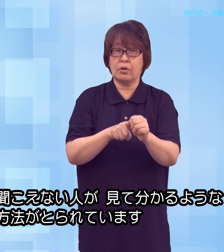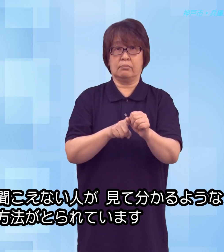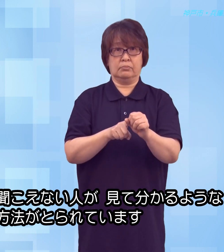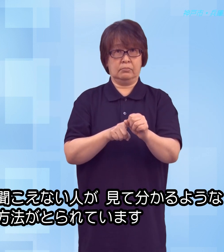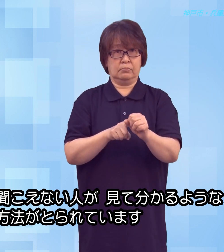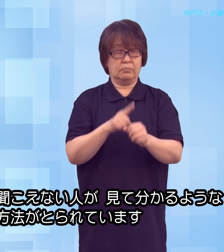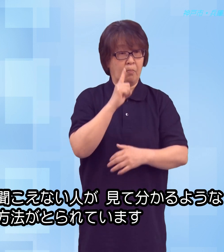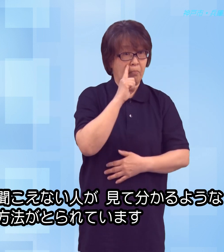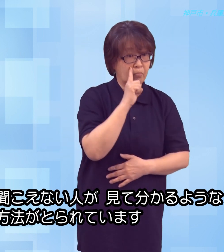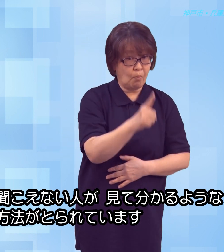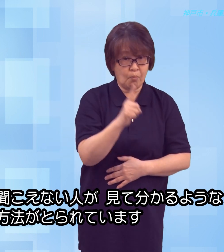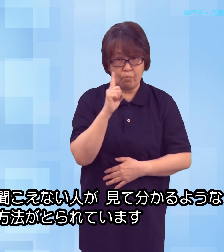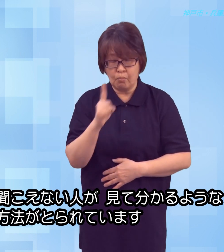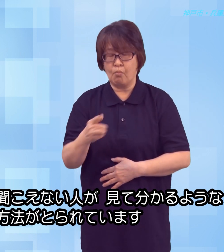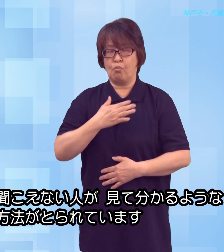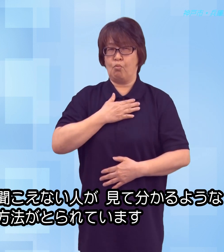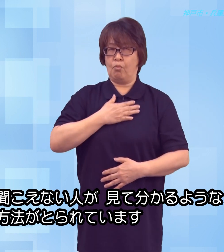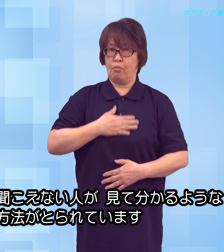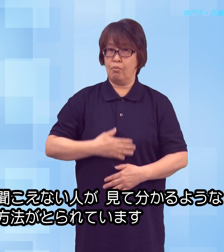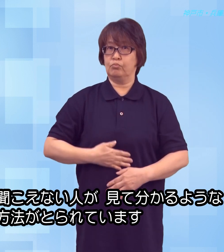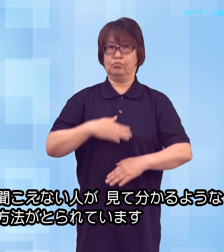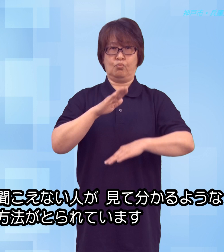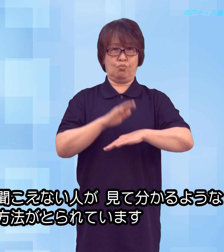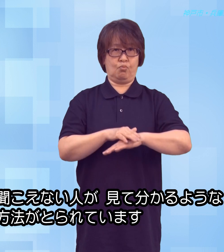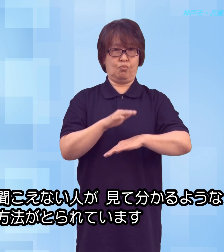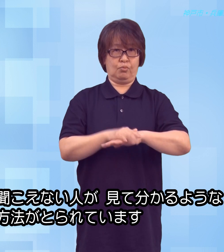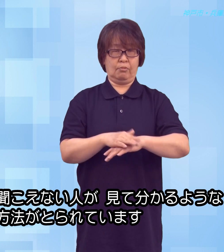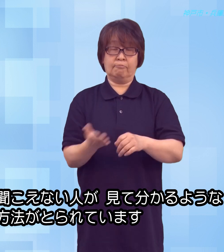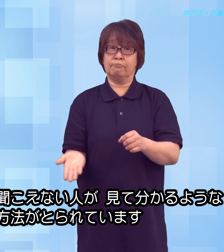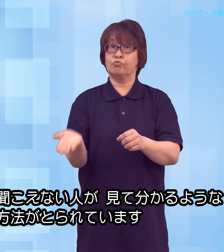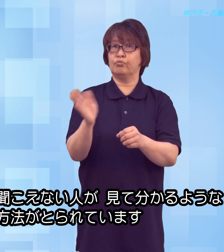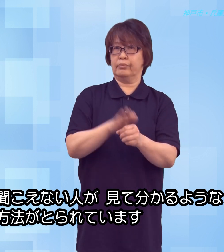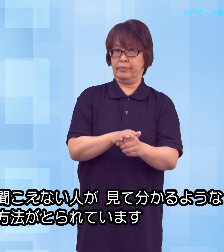聞こえない人が見てわかるような方法がとられています